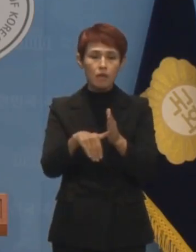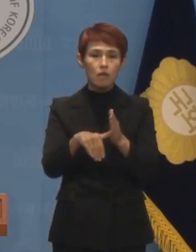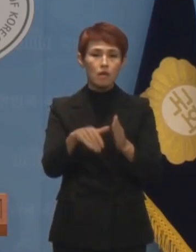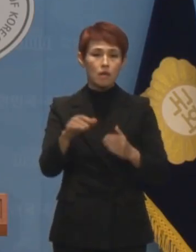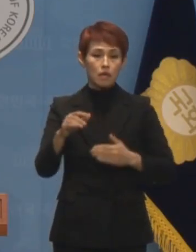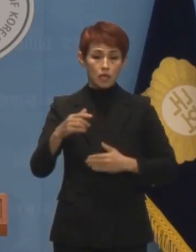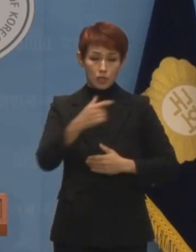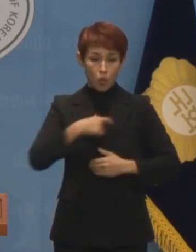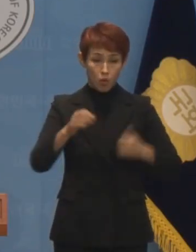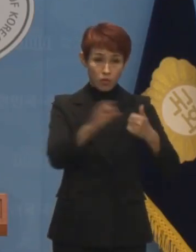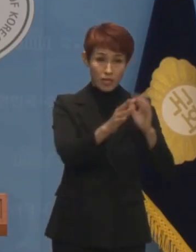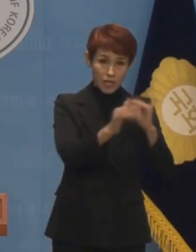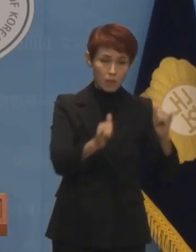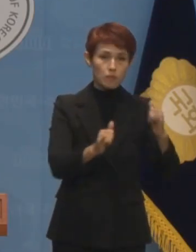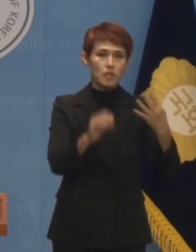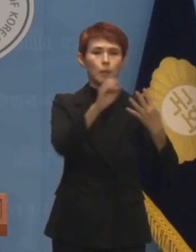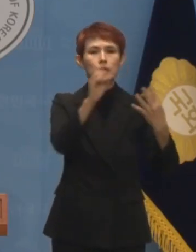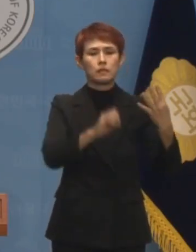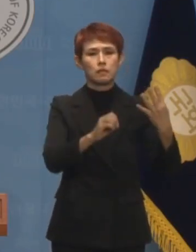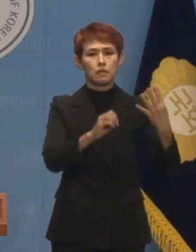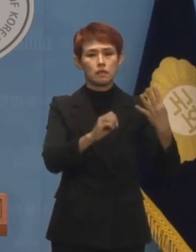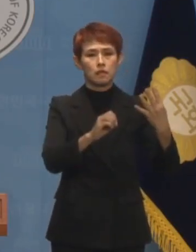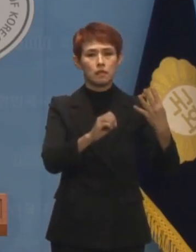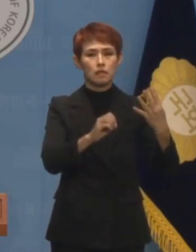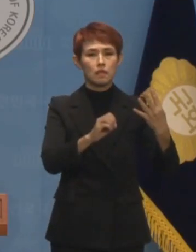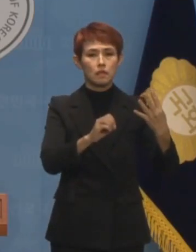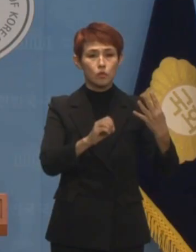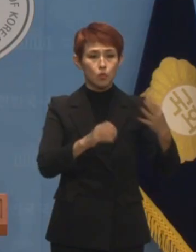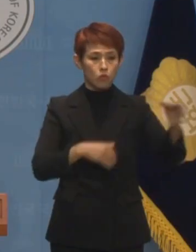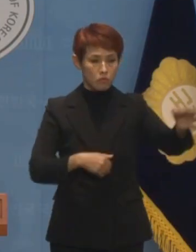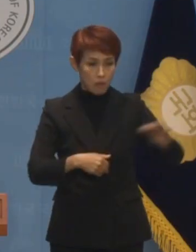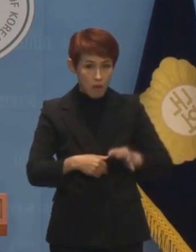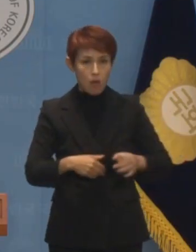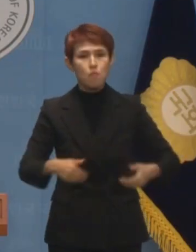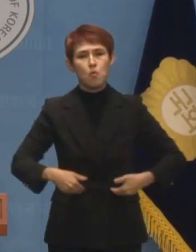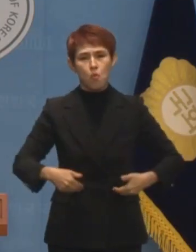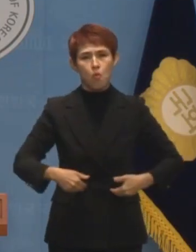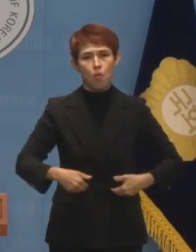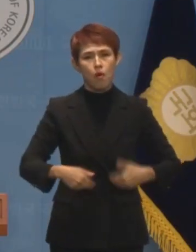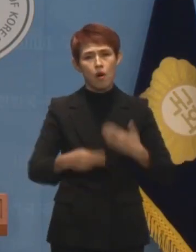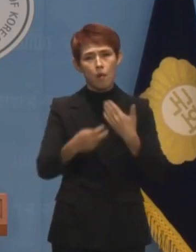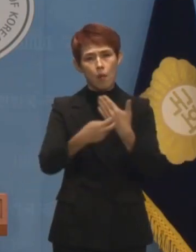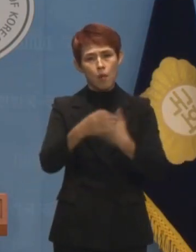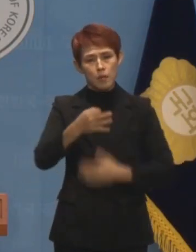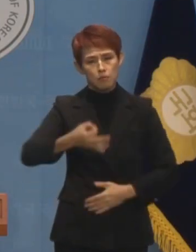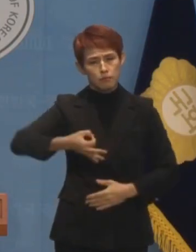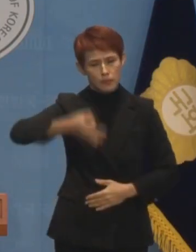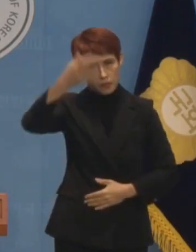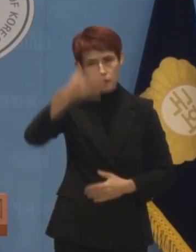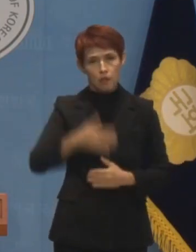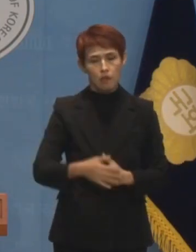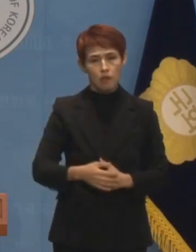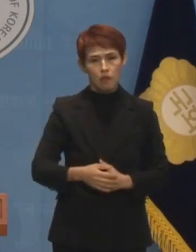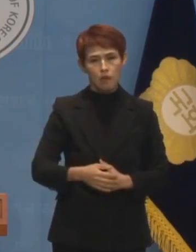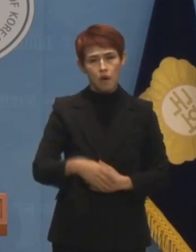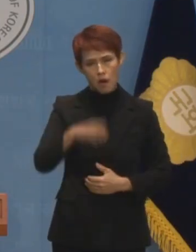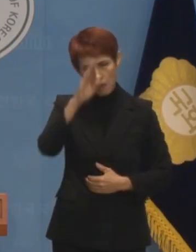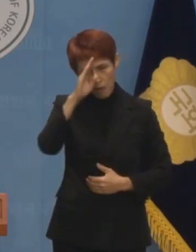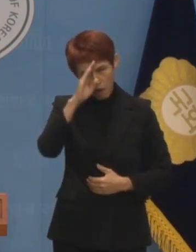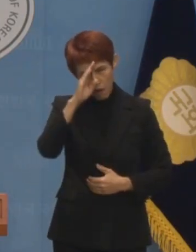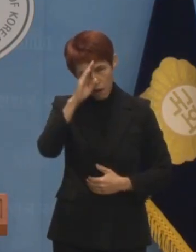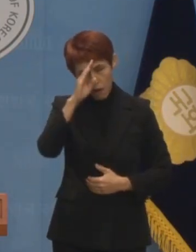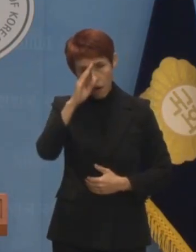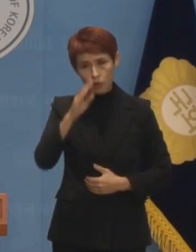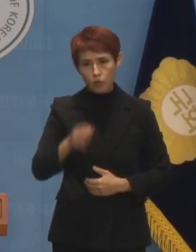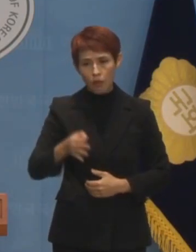본인 부담으로 4배 이상의 비용을 내고 병원을 다녀야 합니다. 더 많이 아플수록 더 많은